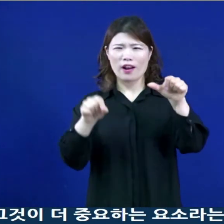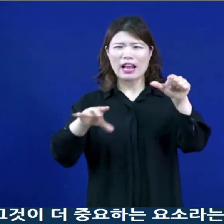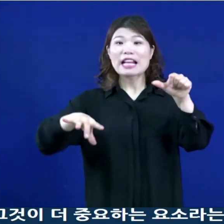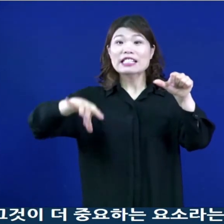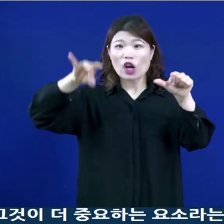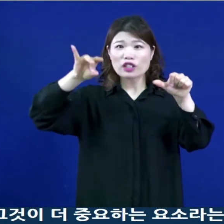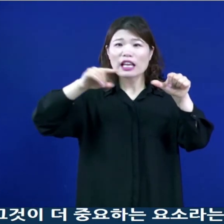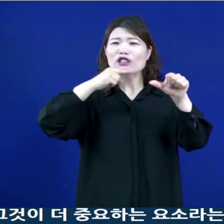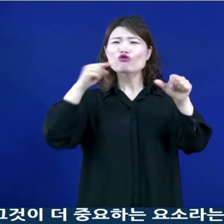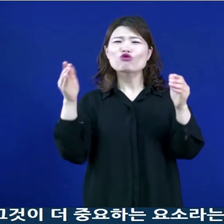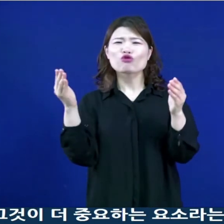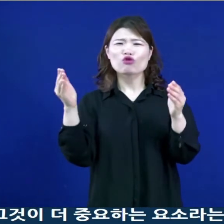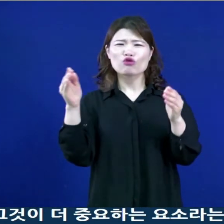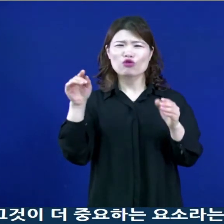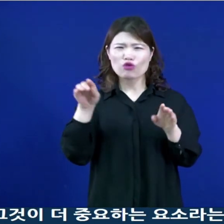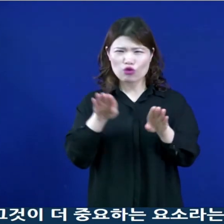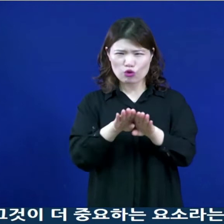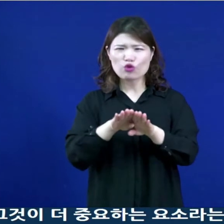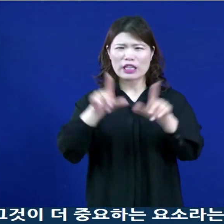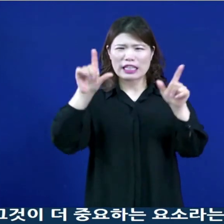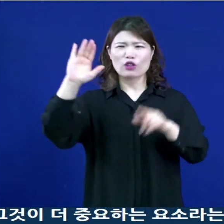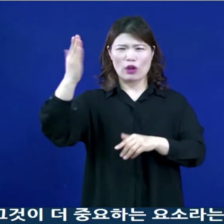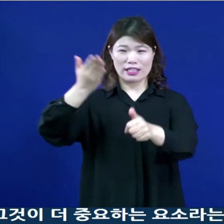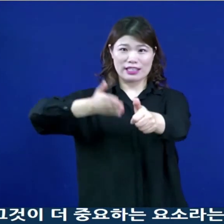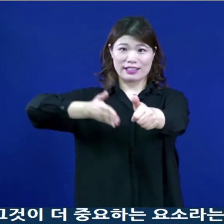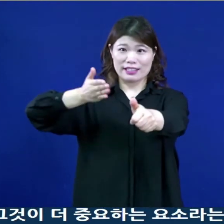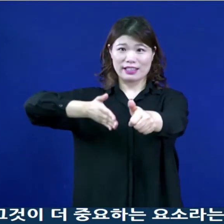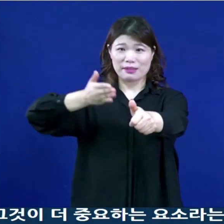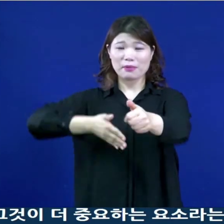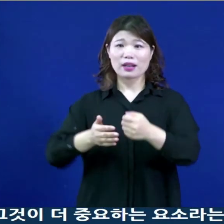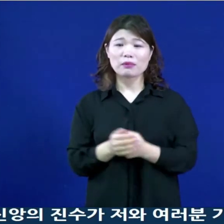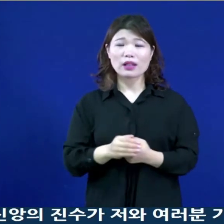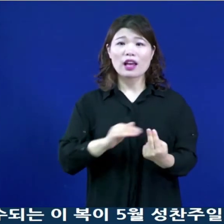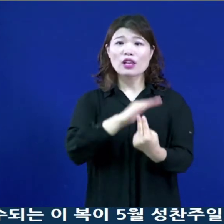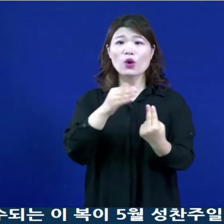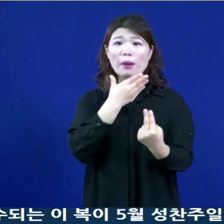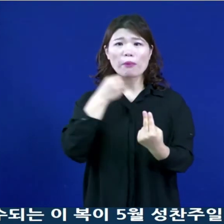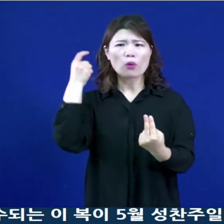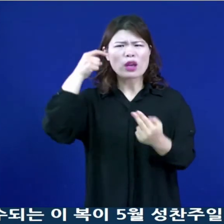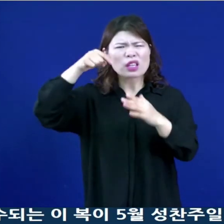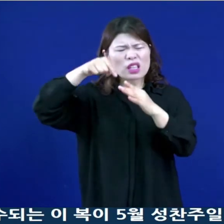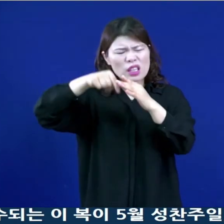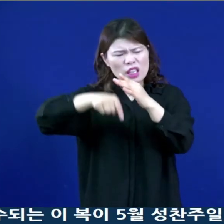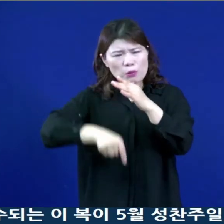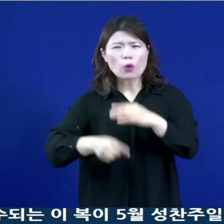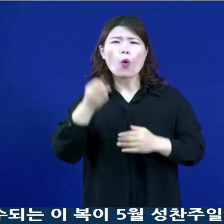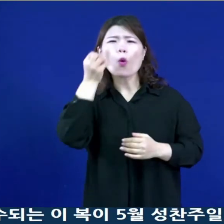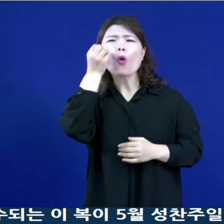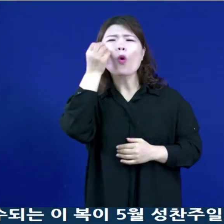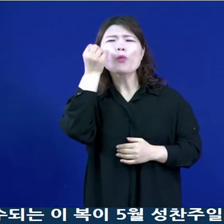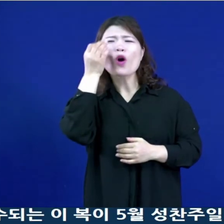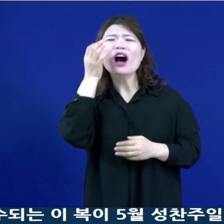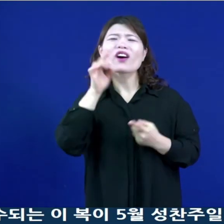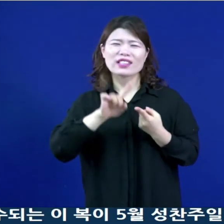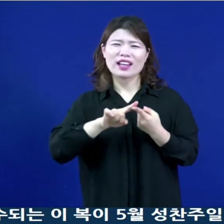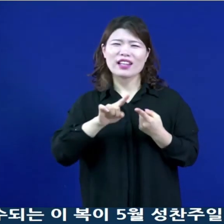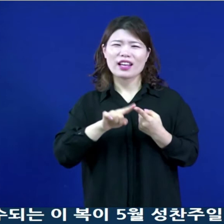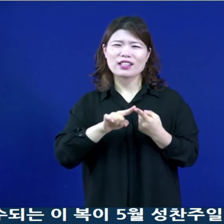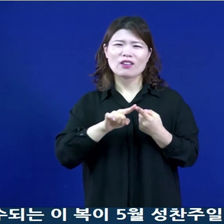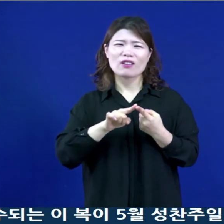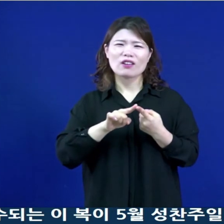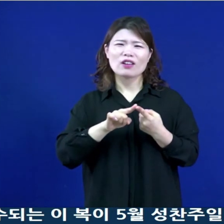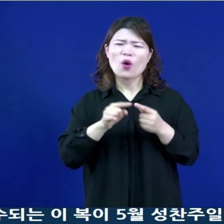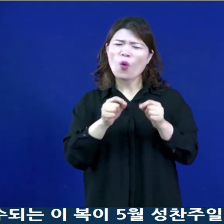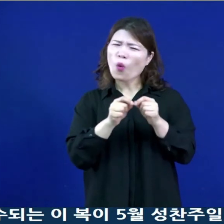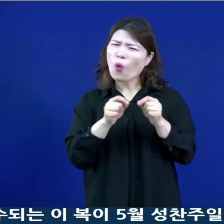어린이주일에 임할 수 있기를 바랍니다. 요한복음의 그 깊고 오묘한 세계를 오랫동안 우리가 차근차근